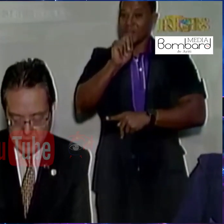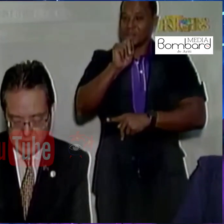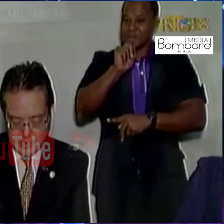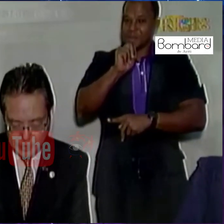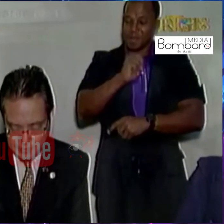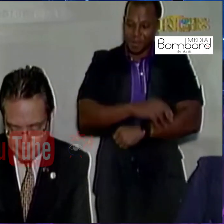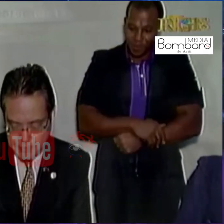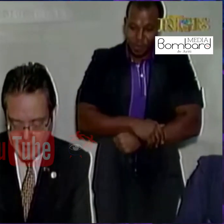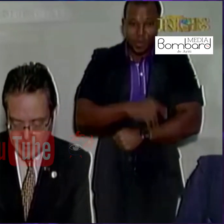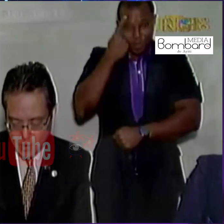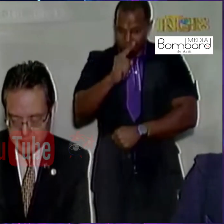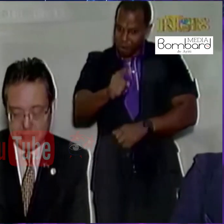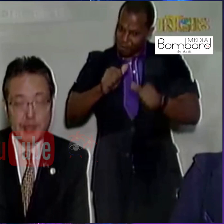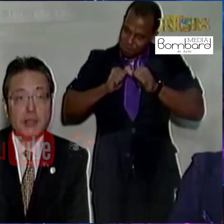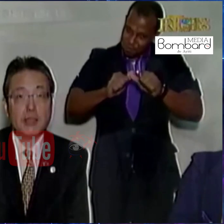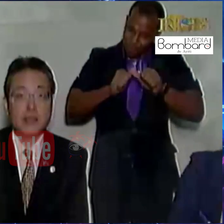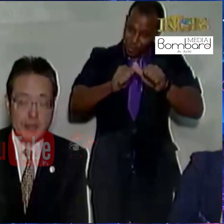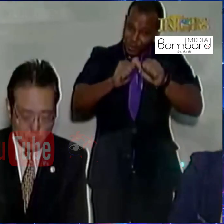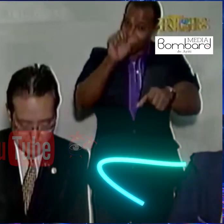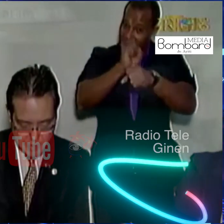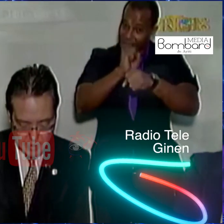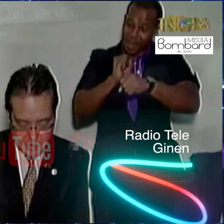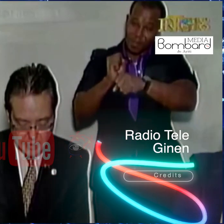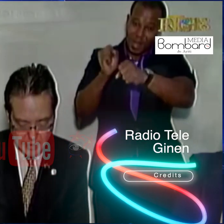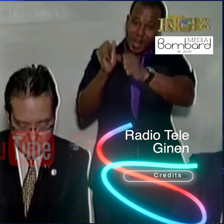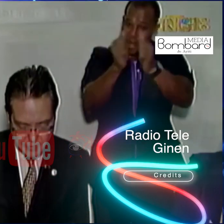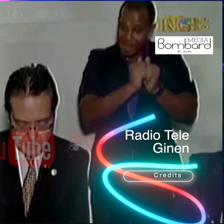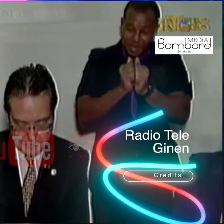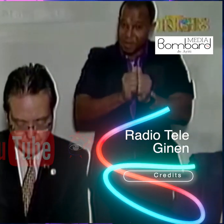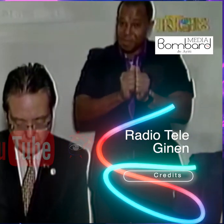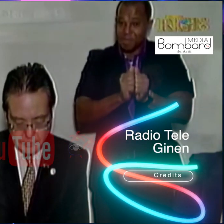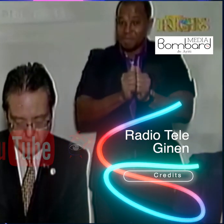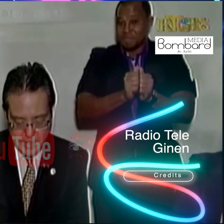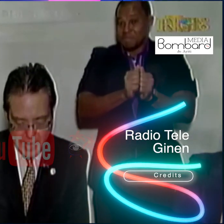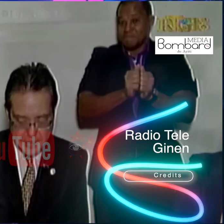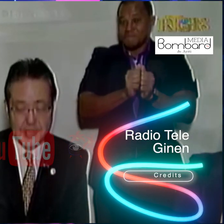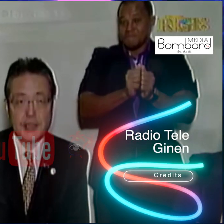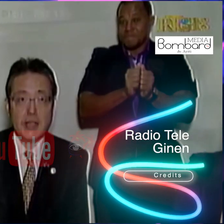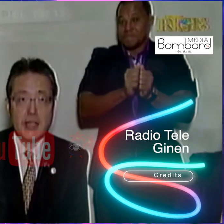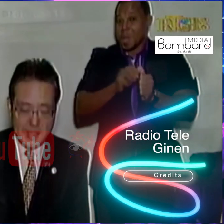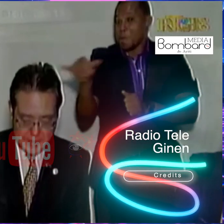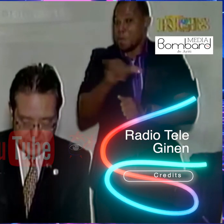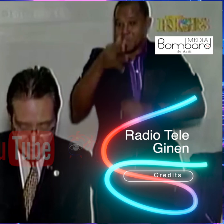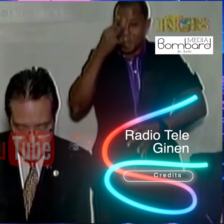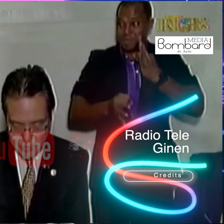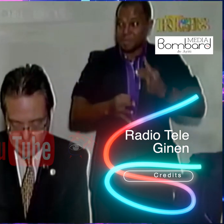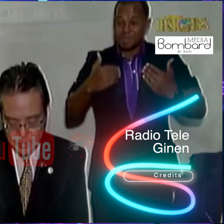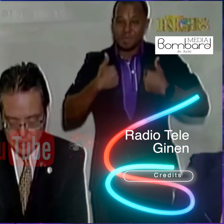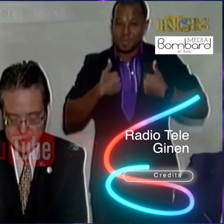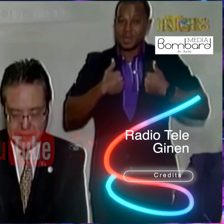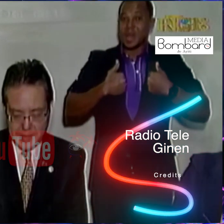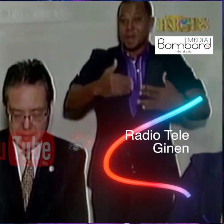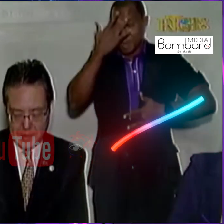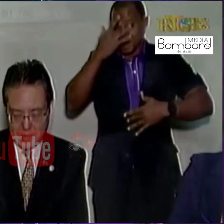poursuivent de plus belle en dépit de la pandémie qui sévit. Ainsi, ces actions